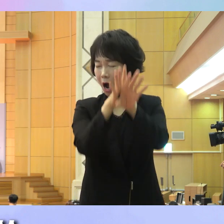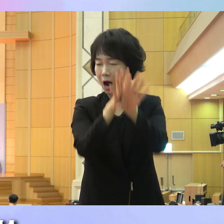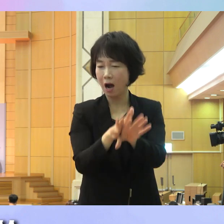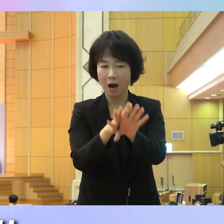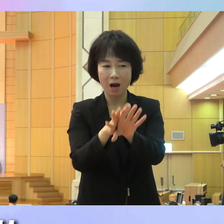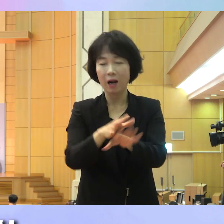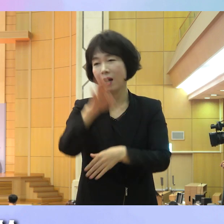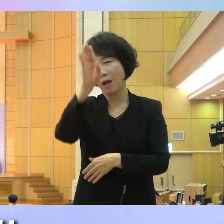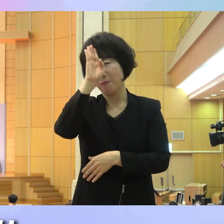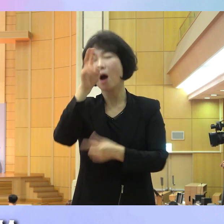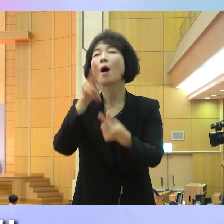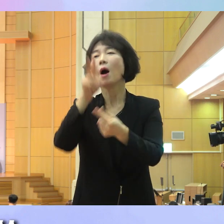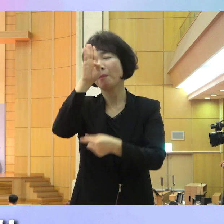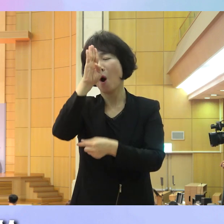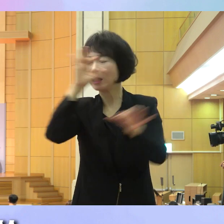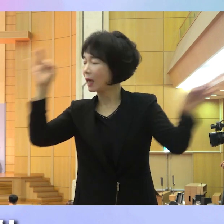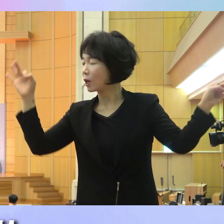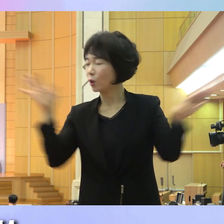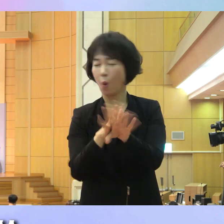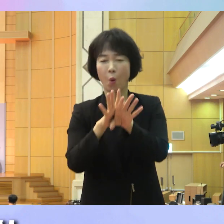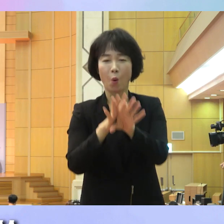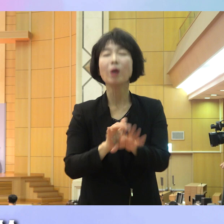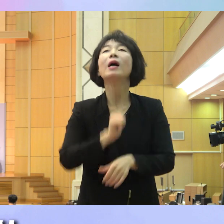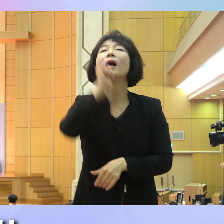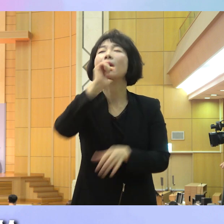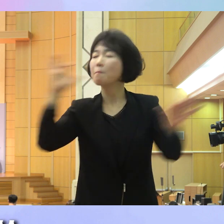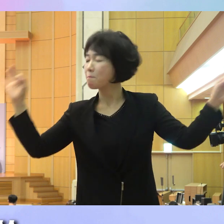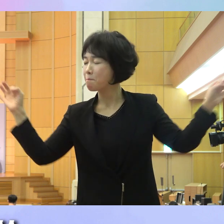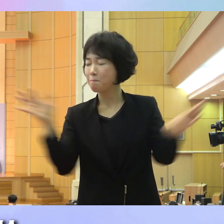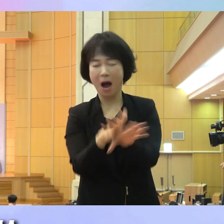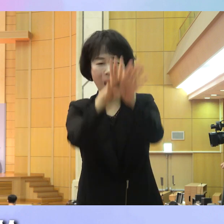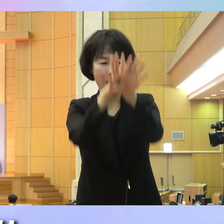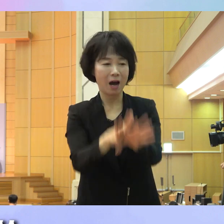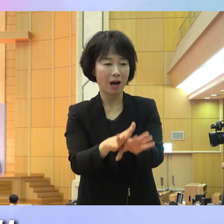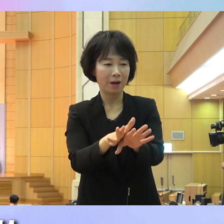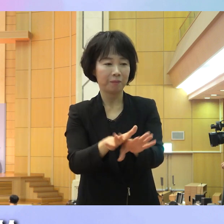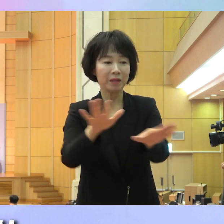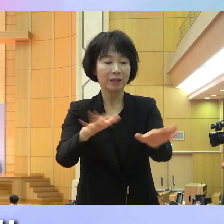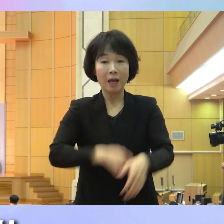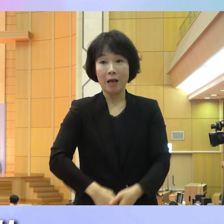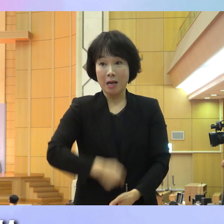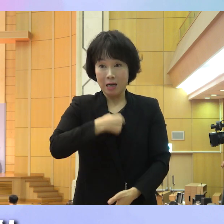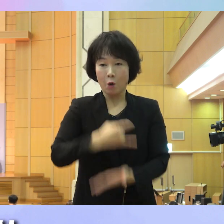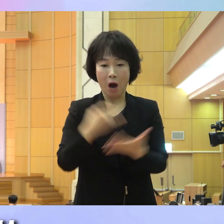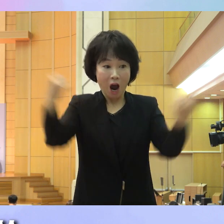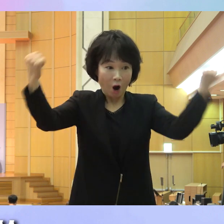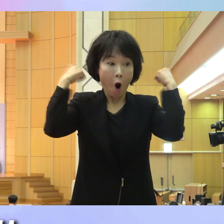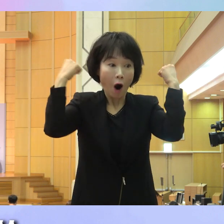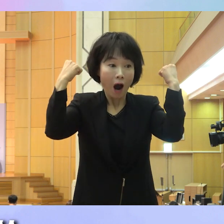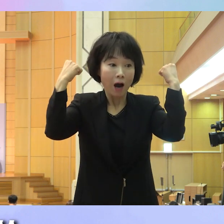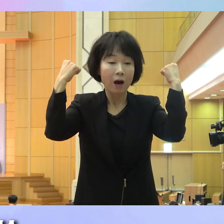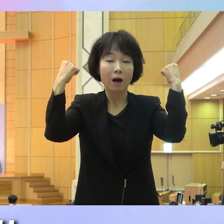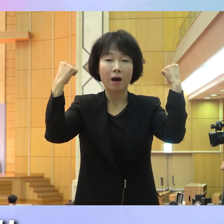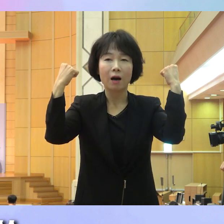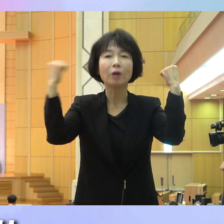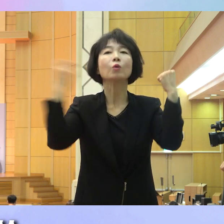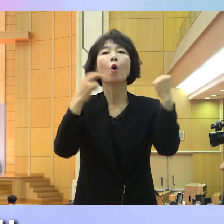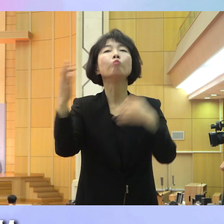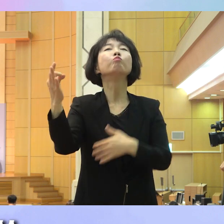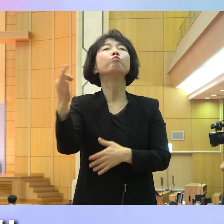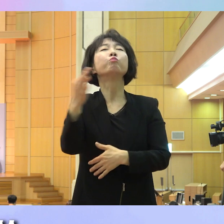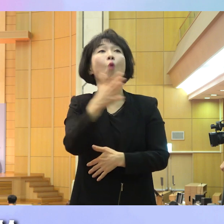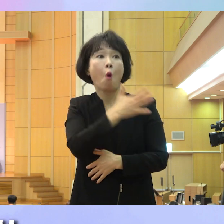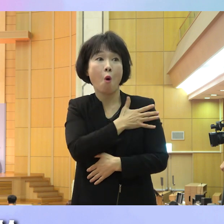떠나가고 질병이 떠나가고 가난이 떠나가고 의와 건강과